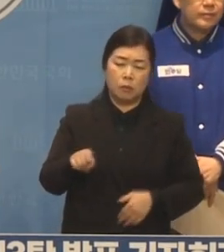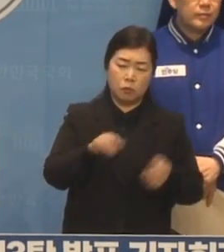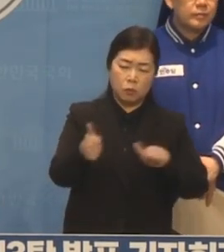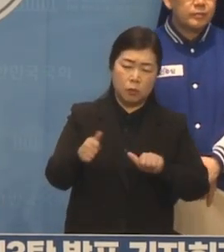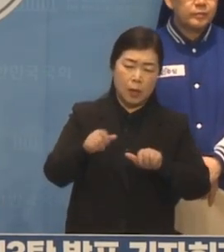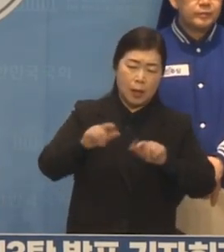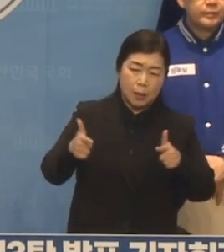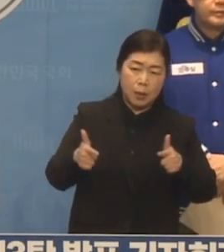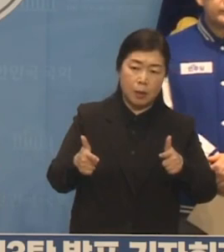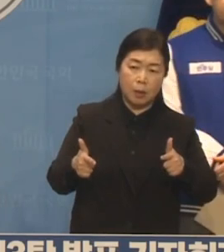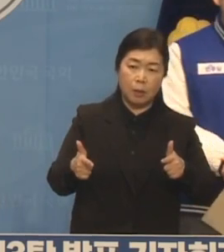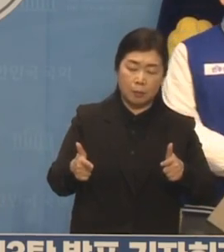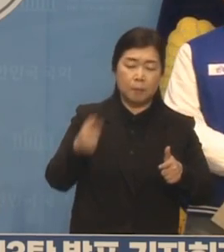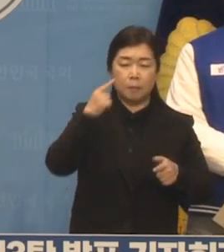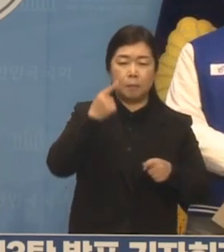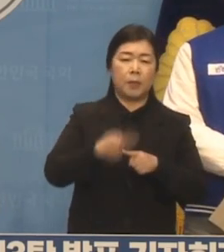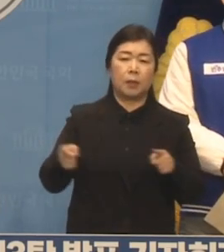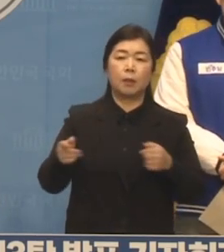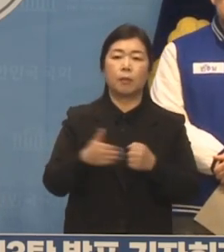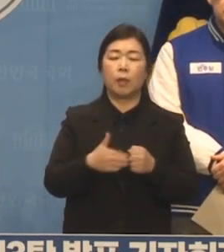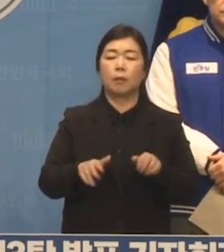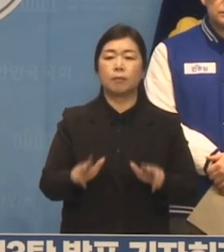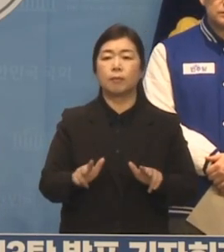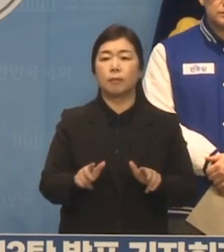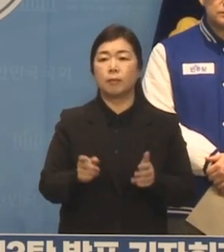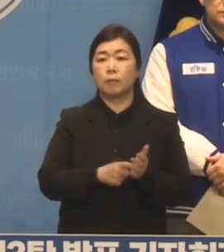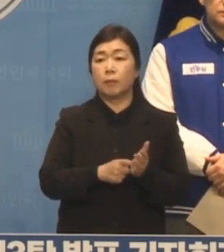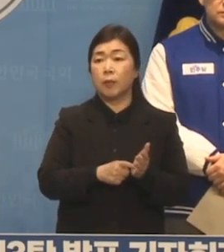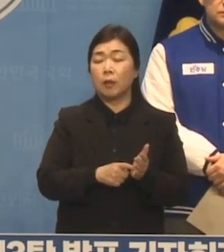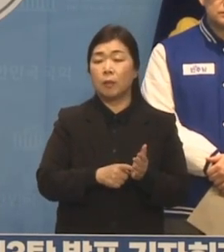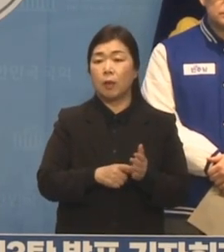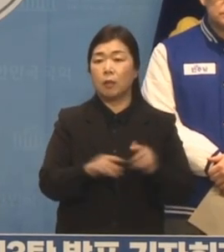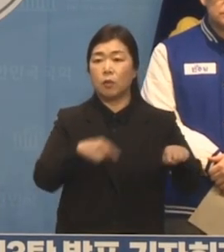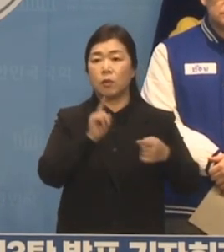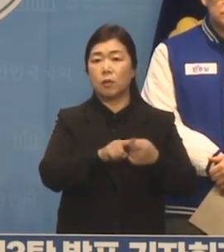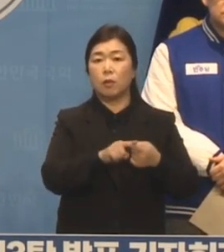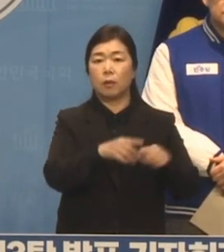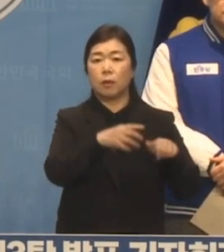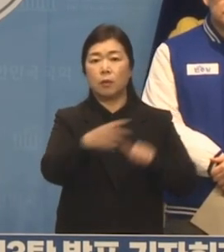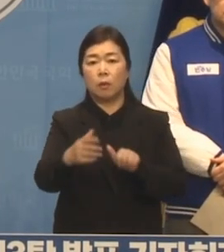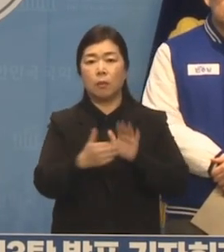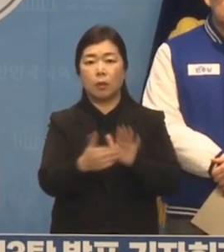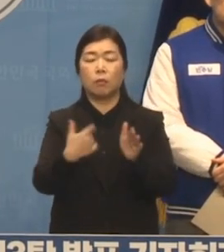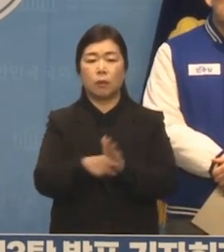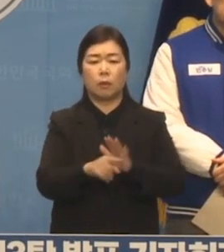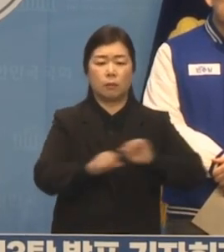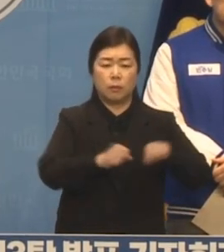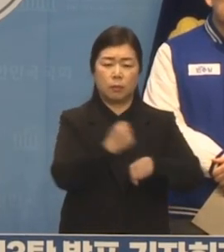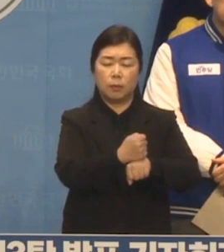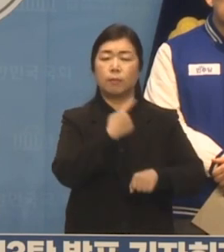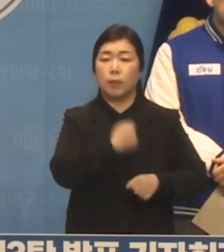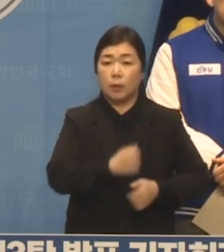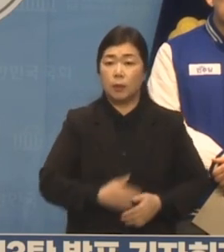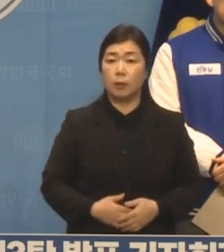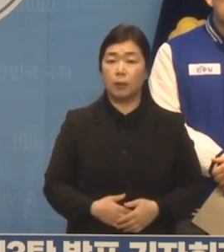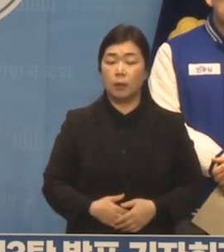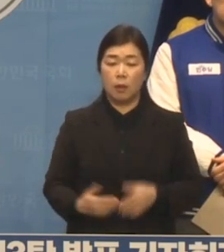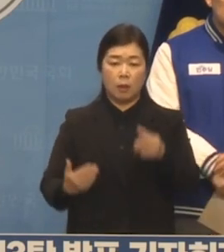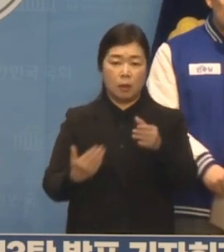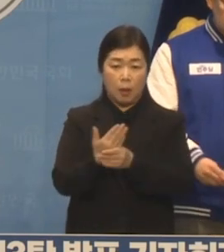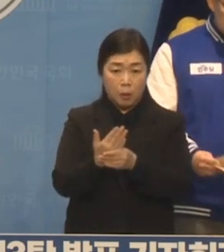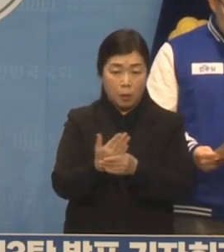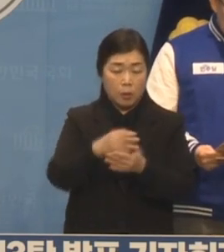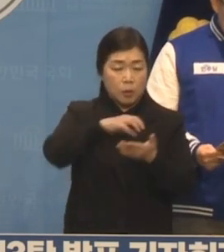판단, 신속하게 사건의 정치적 파장을 덮기 위한 작업에 들어간 것으로 보입니다. 사건의